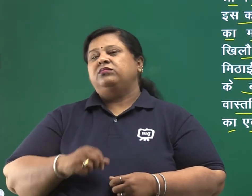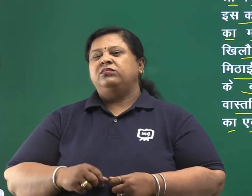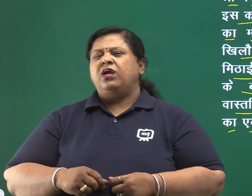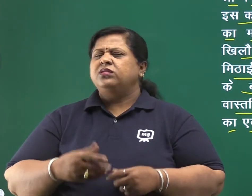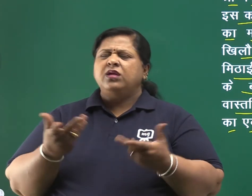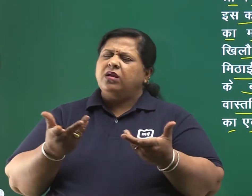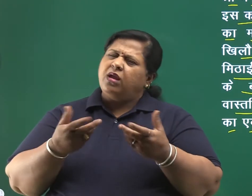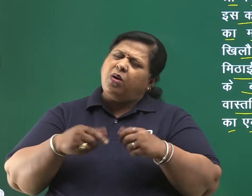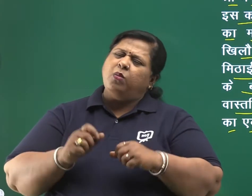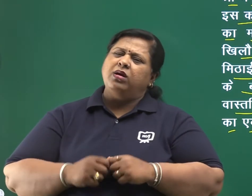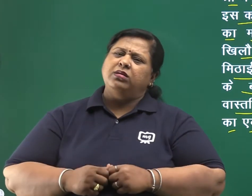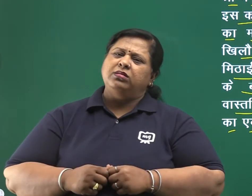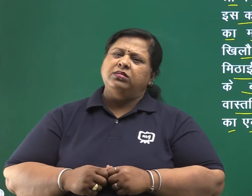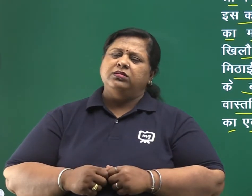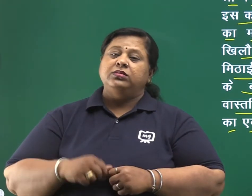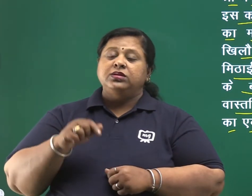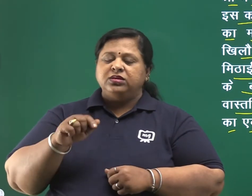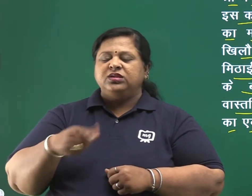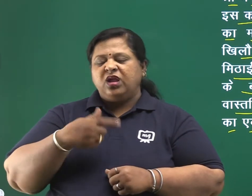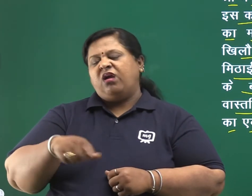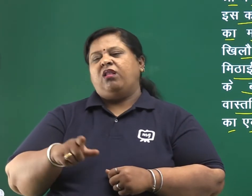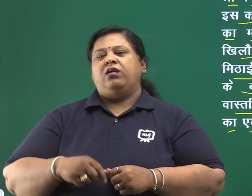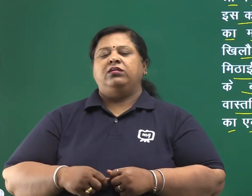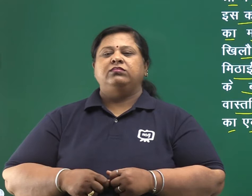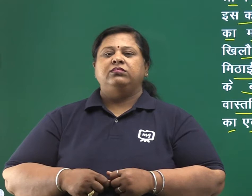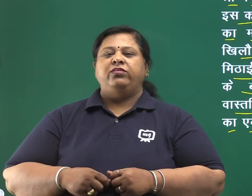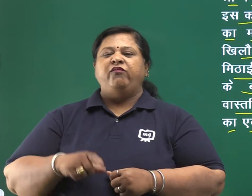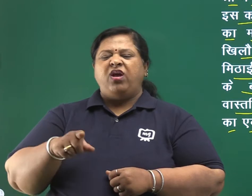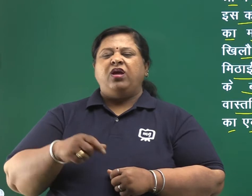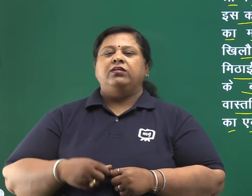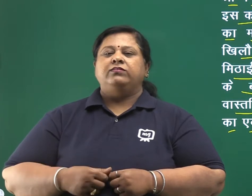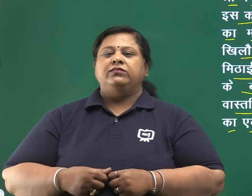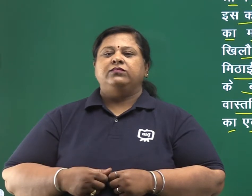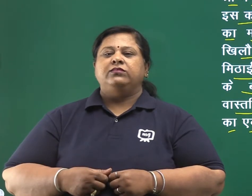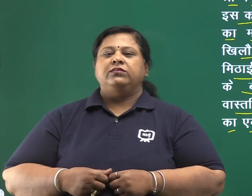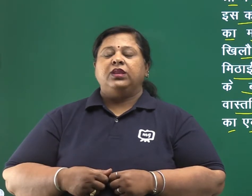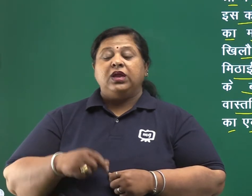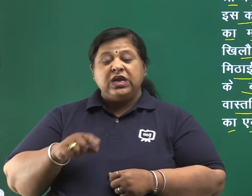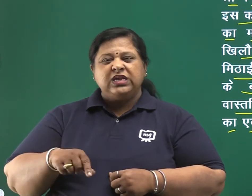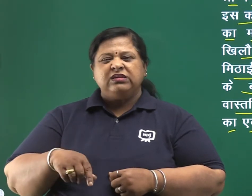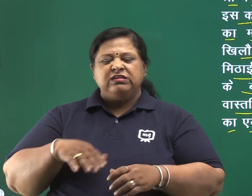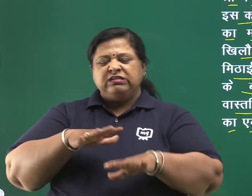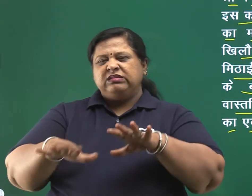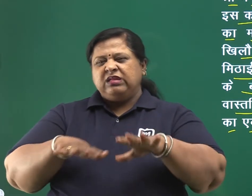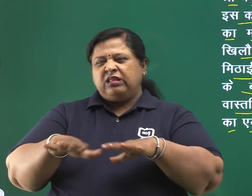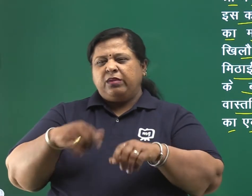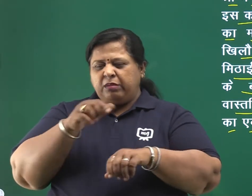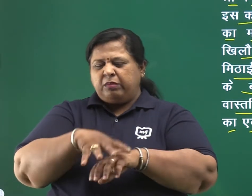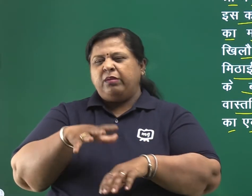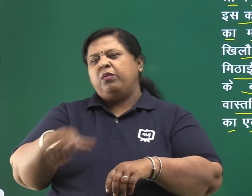ऐसा क्या होता है जिसके कारण वह इस स्थिति में पहुंच जाता है।